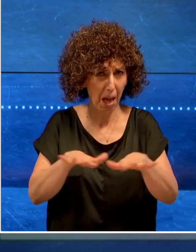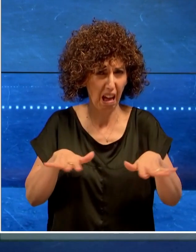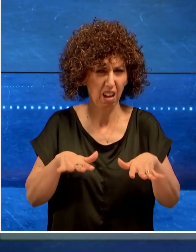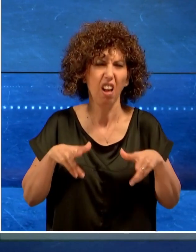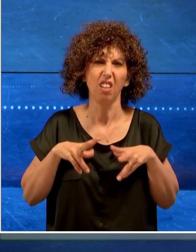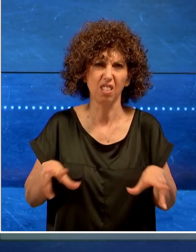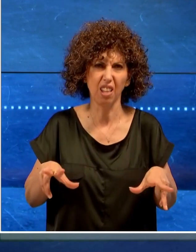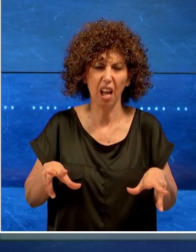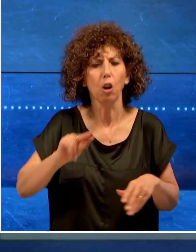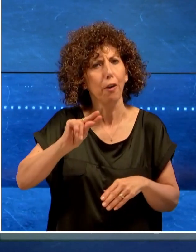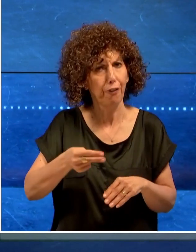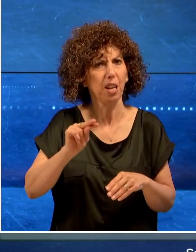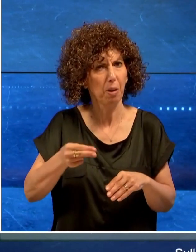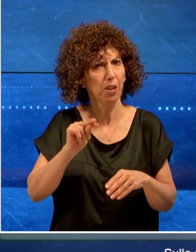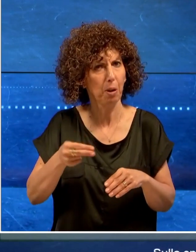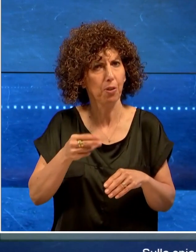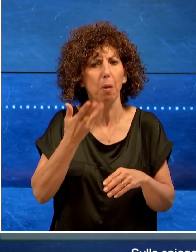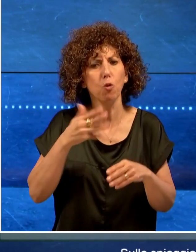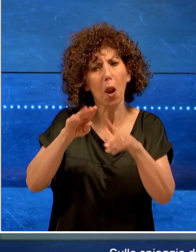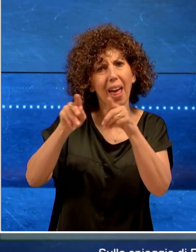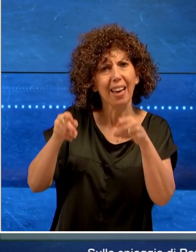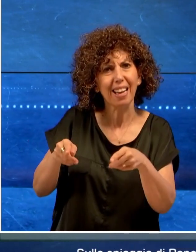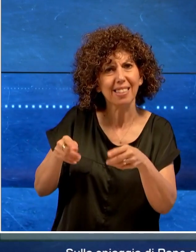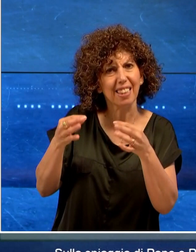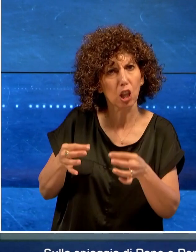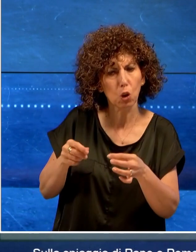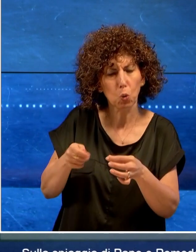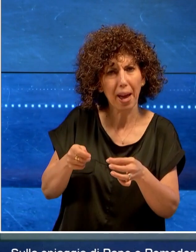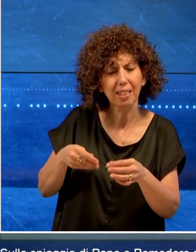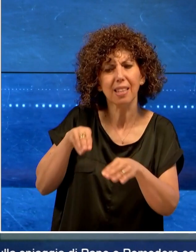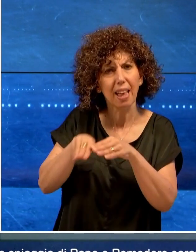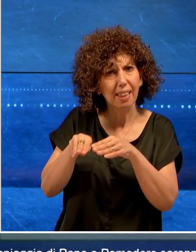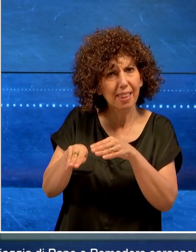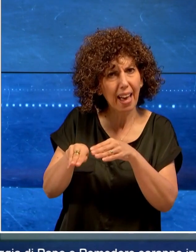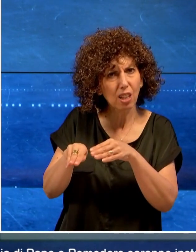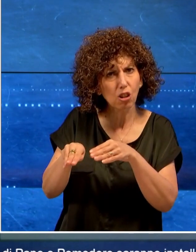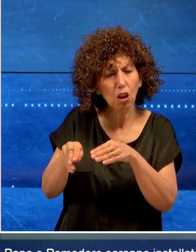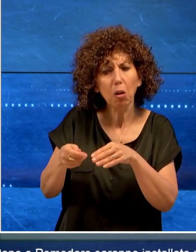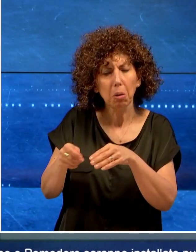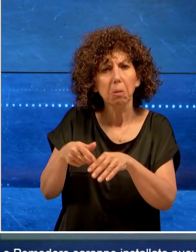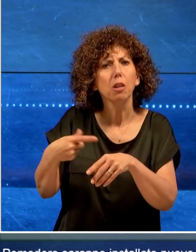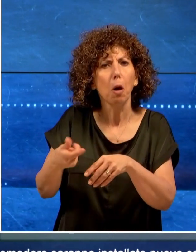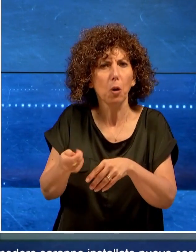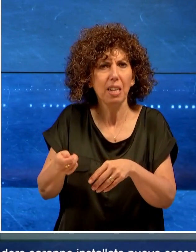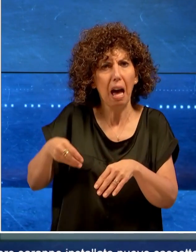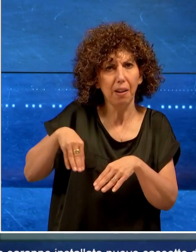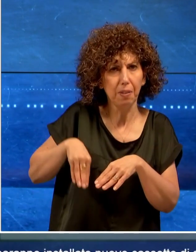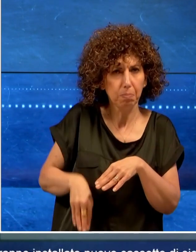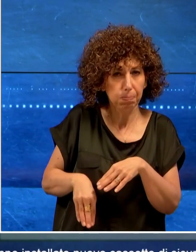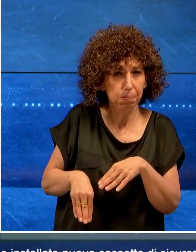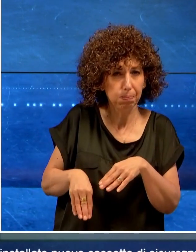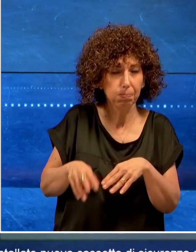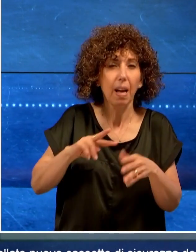potrà metterci dentro i propri effetti personali e poi portare con sé la chiave i periti